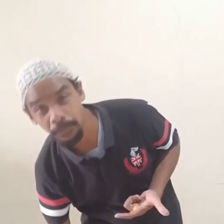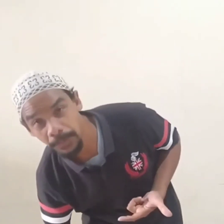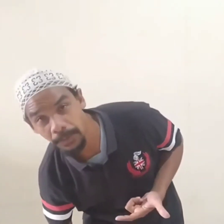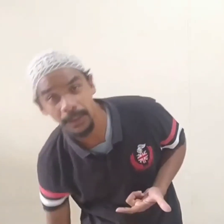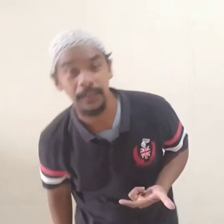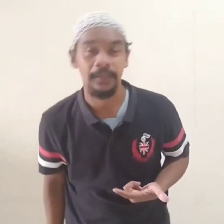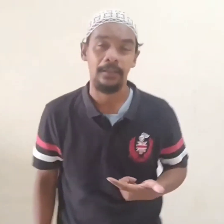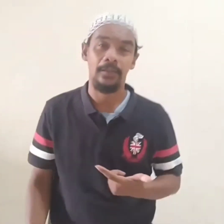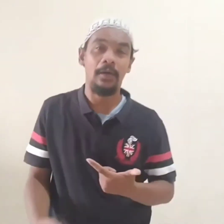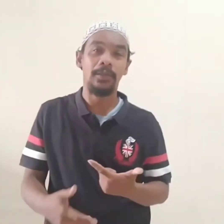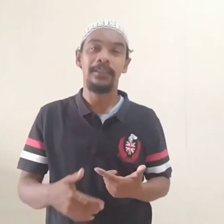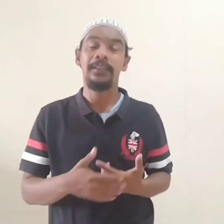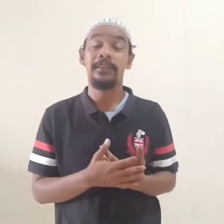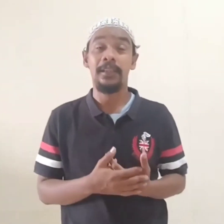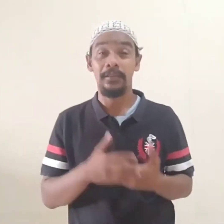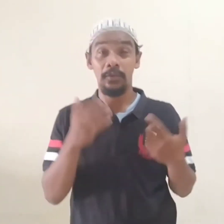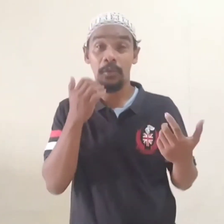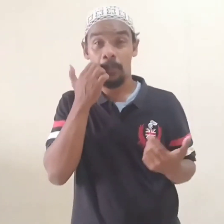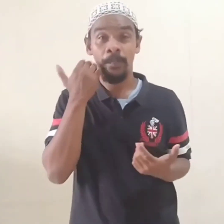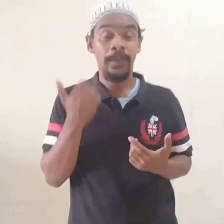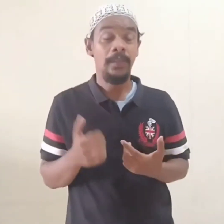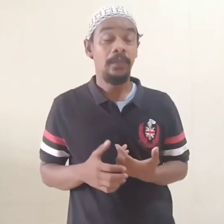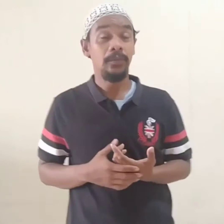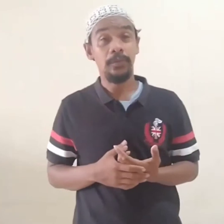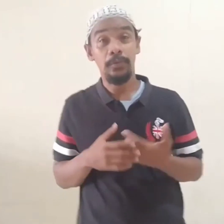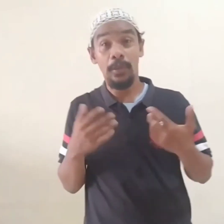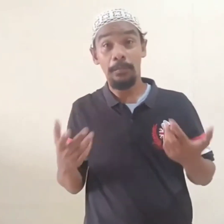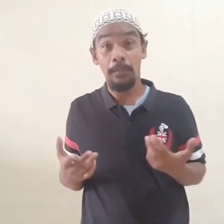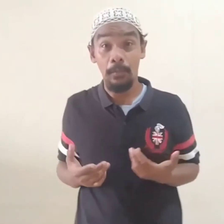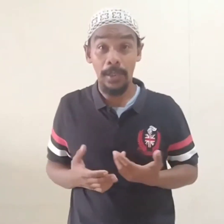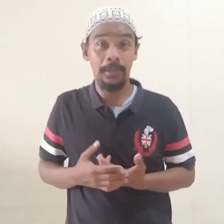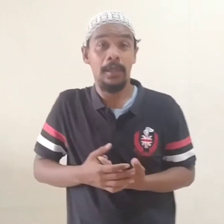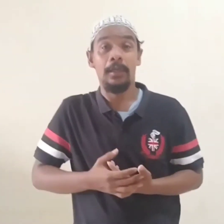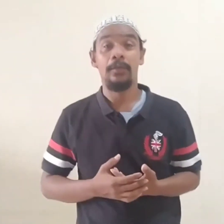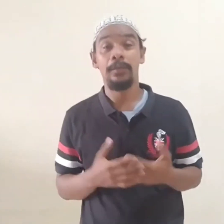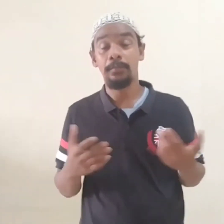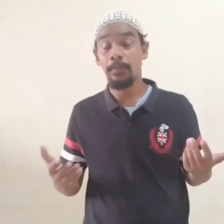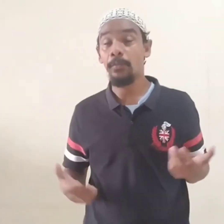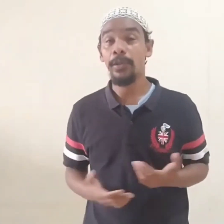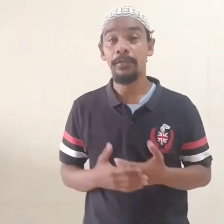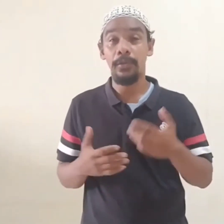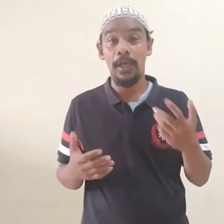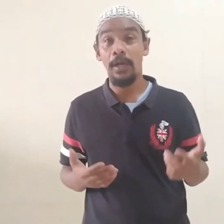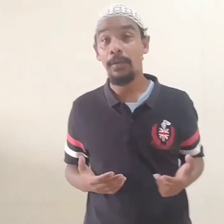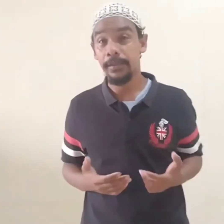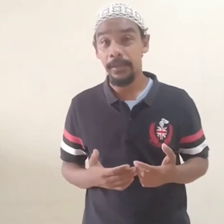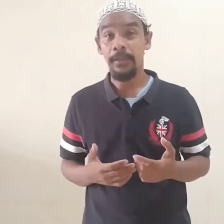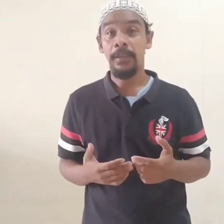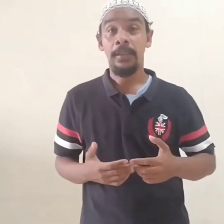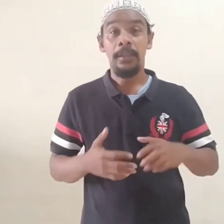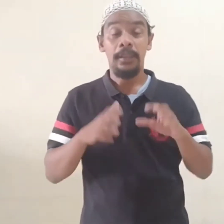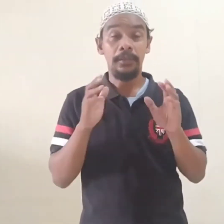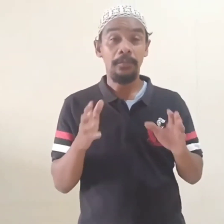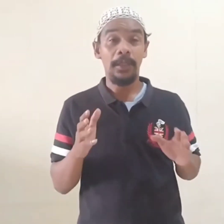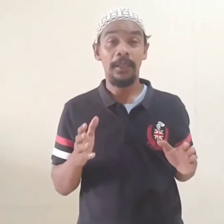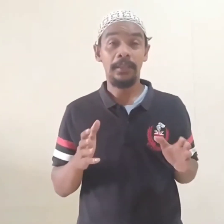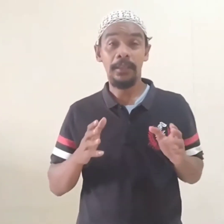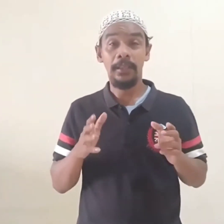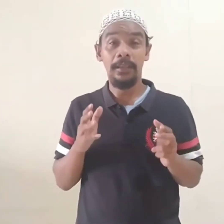menutupi bagian dengkul, auratnya tertutup. Terus untuk yang perempuan, nah kalau yang perempuan untuk yang akhwatnya itu pakaian renangnya